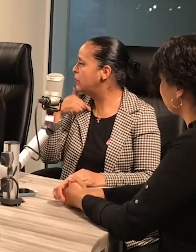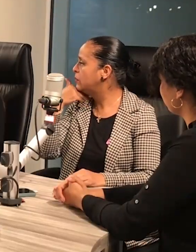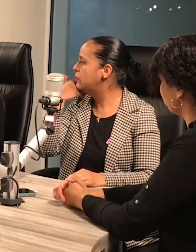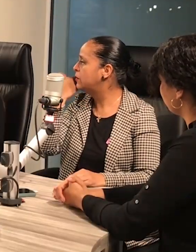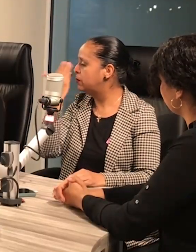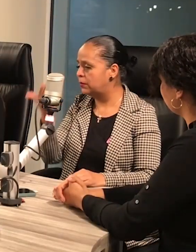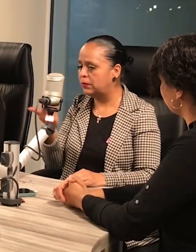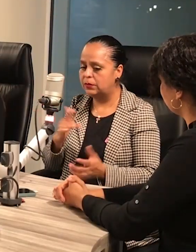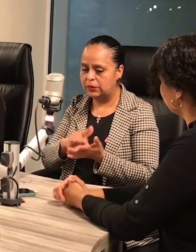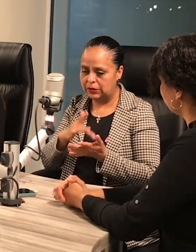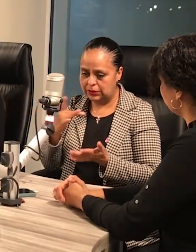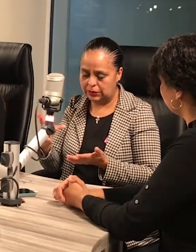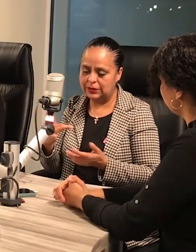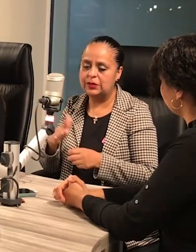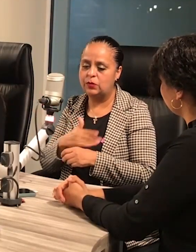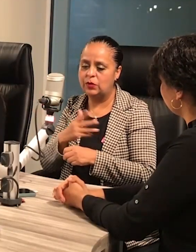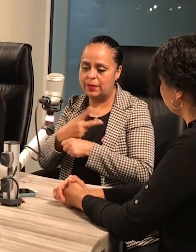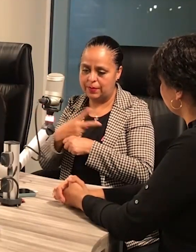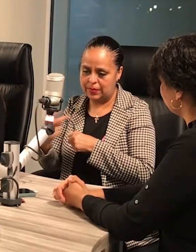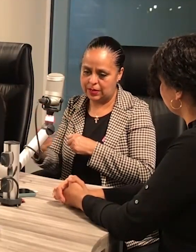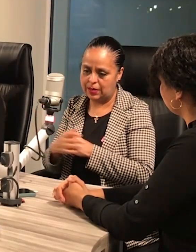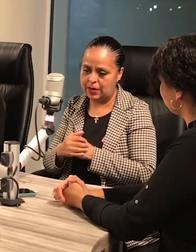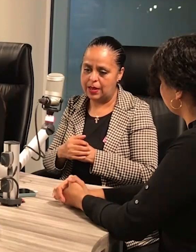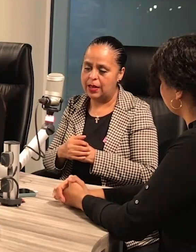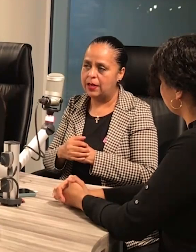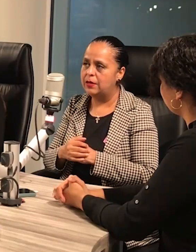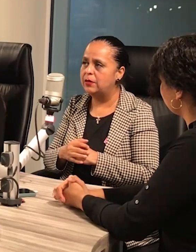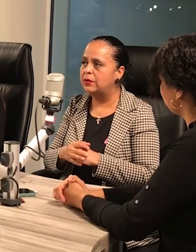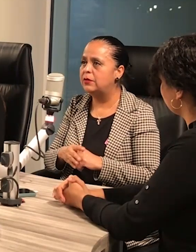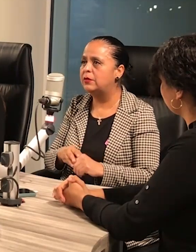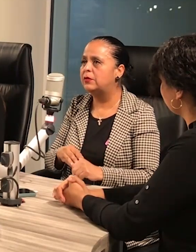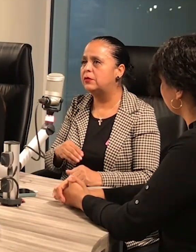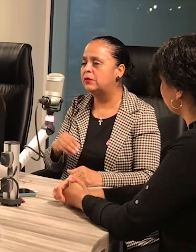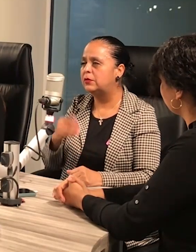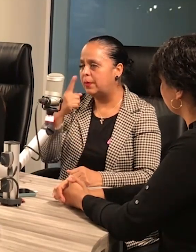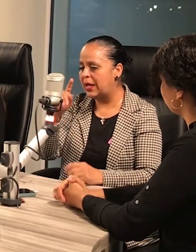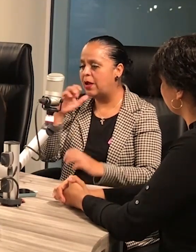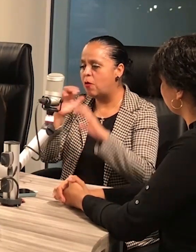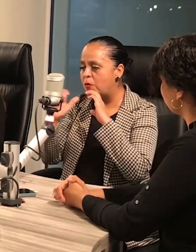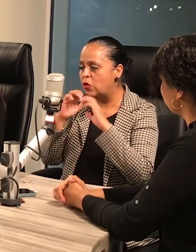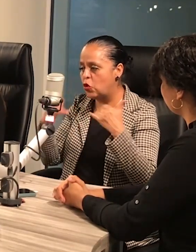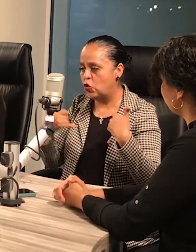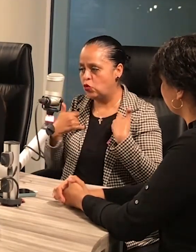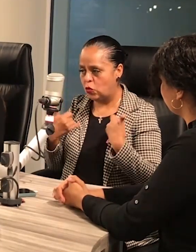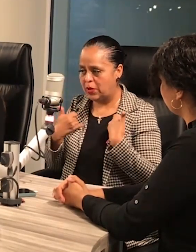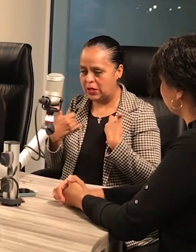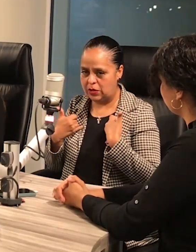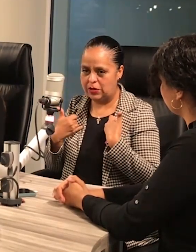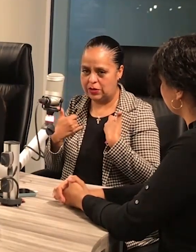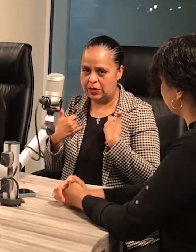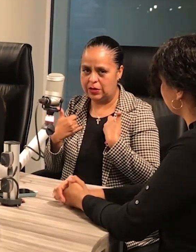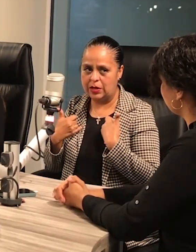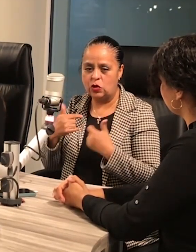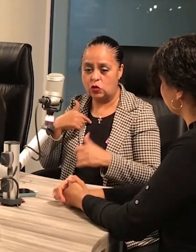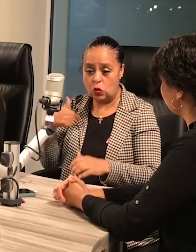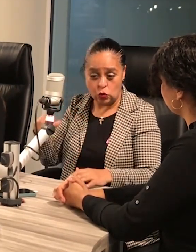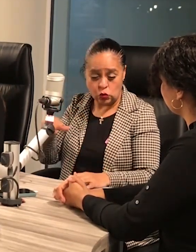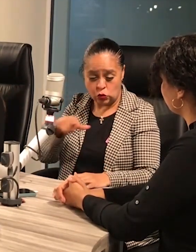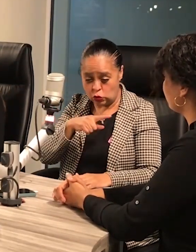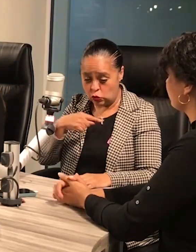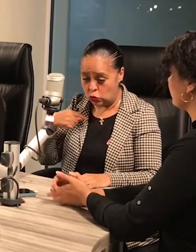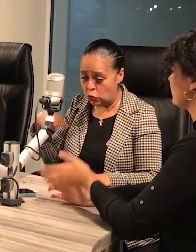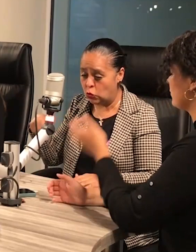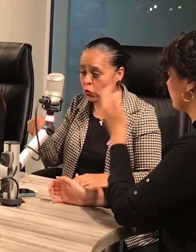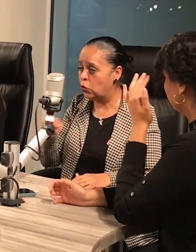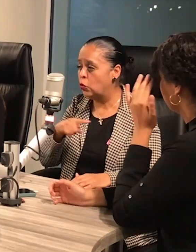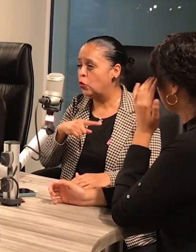vez más, gracias por la invitación, porque estos espacios son muy importantes, sobre todo para comunicarnos con los jóvenes, y creo que a nosotros los jóvenes nos toca